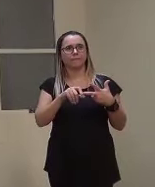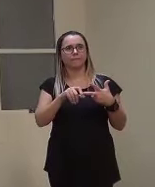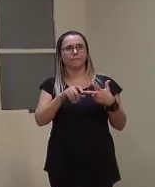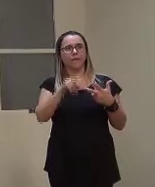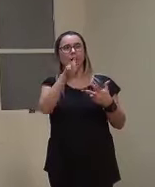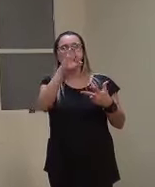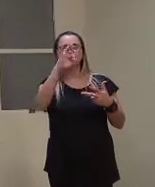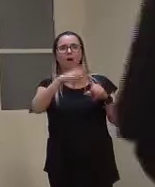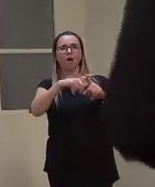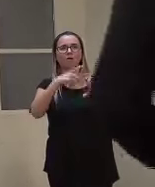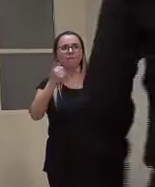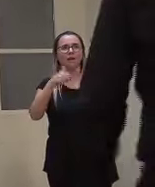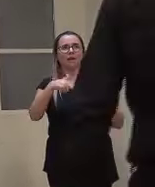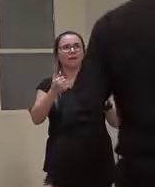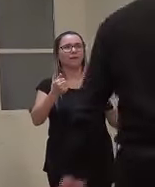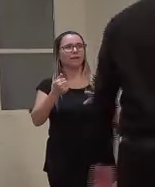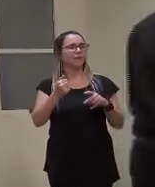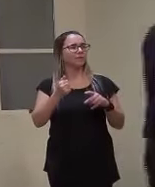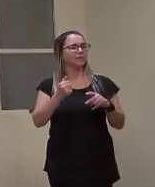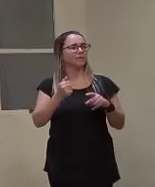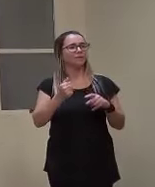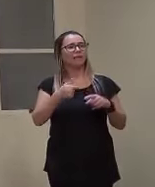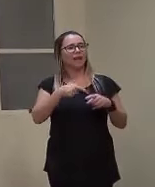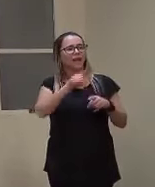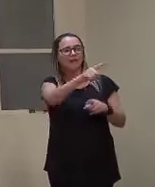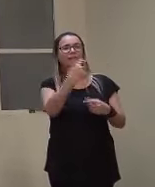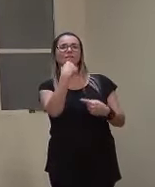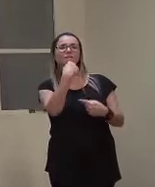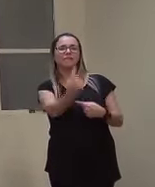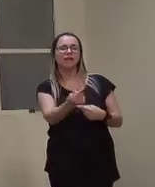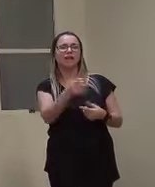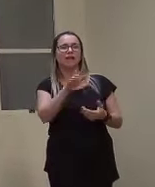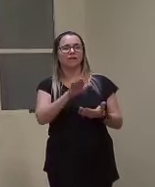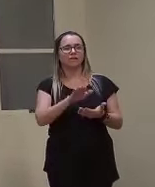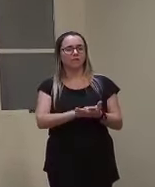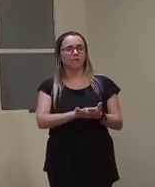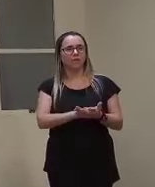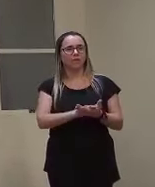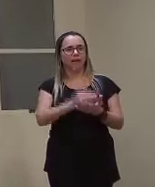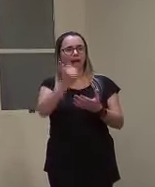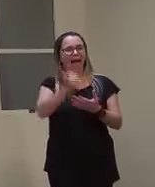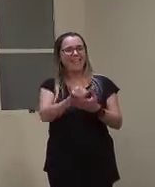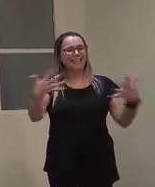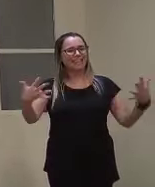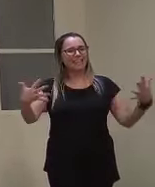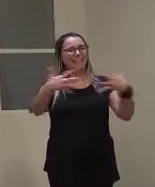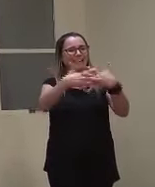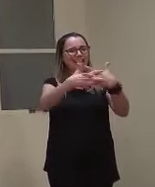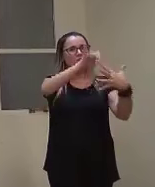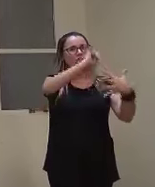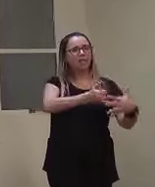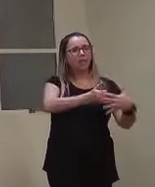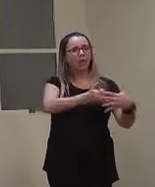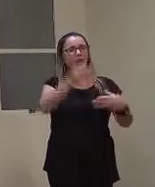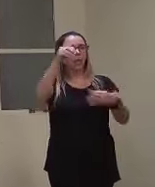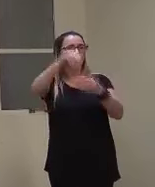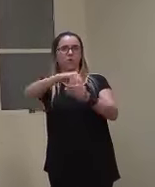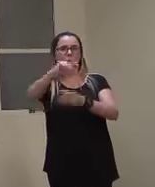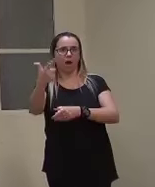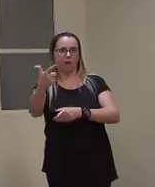ana rosa' gran planteabas y que a la integración pero la intención